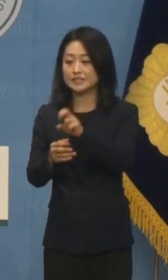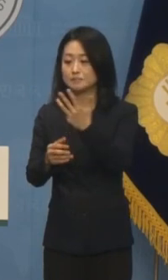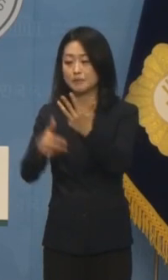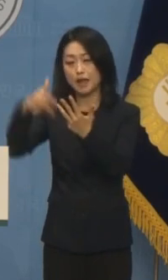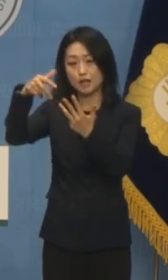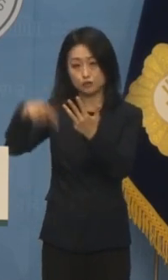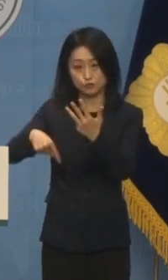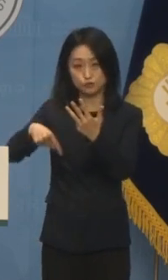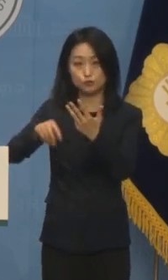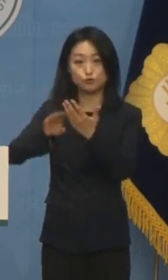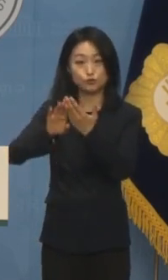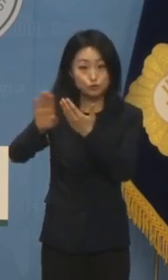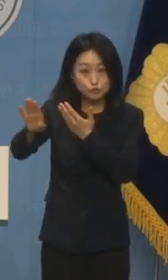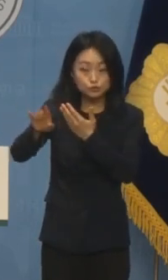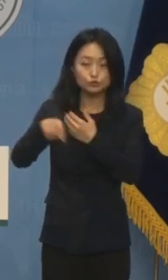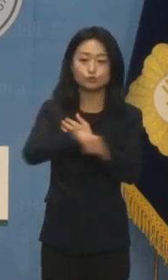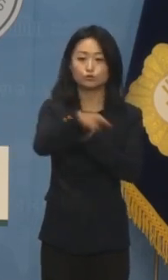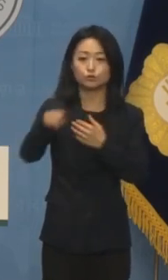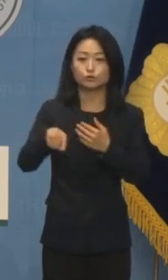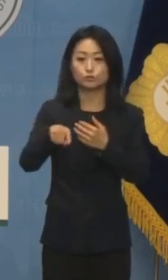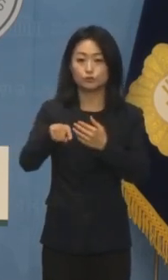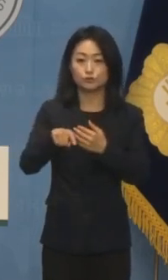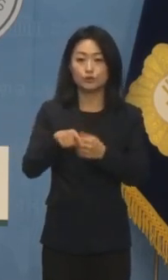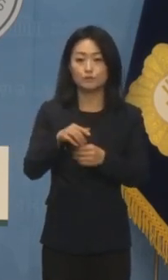28주 이후로 확대하도록 하겠습니다.